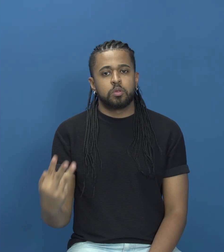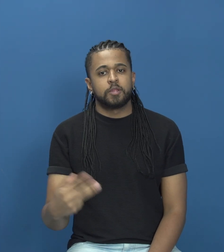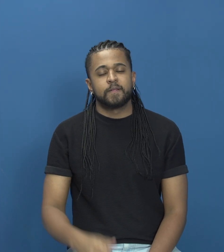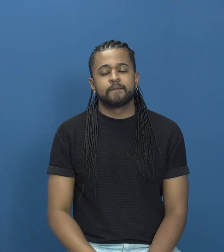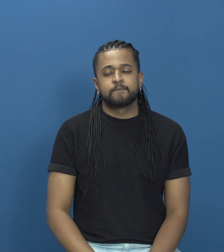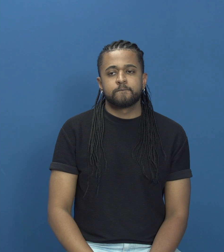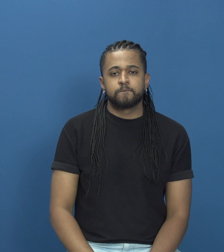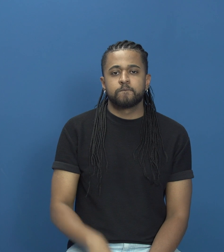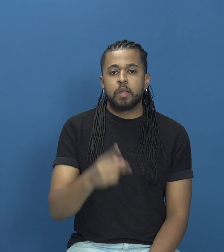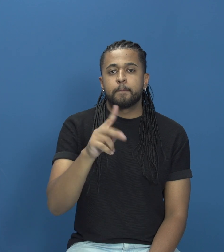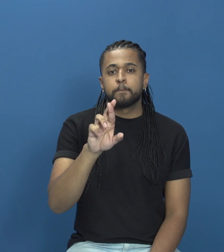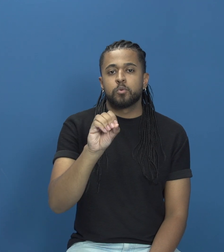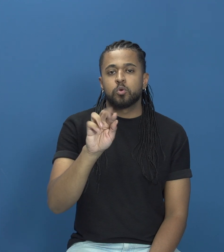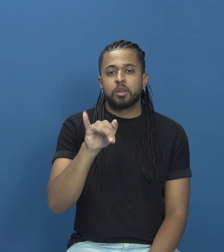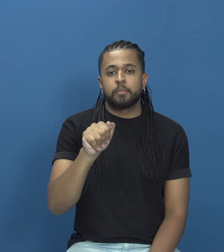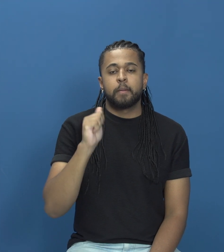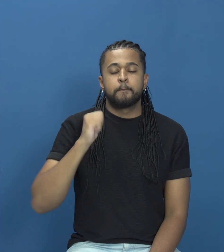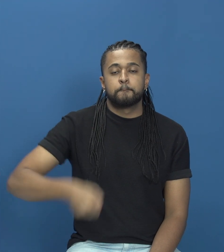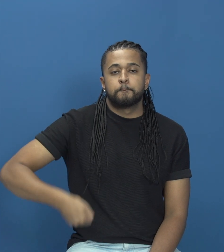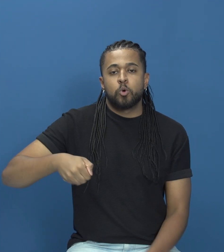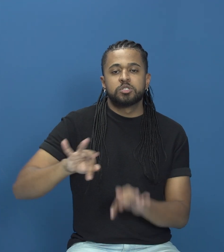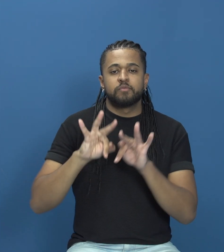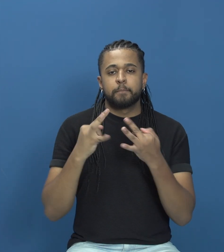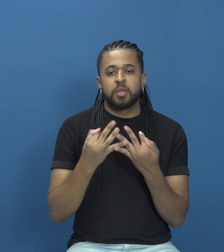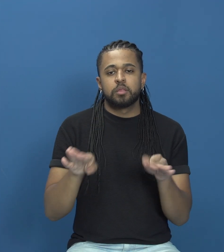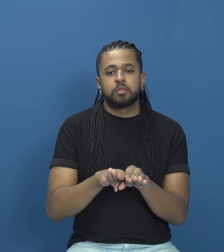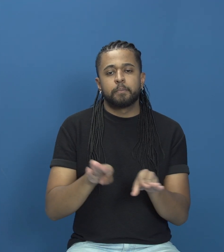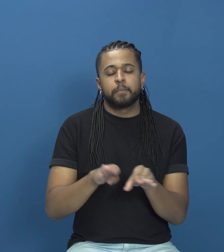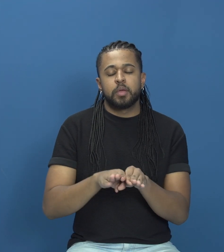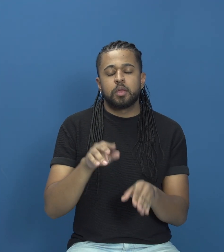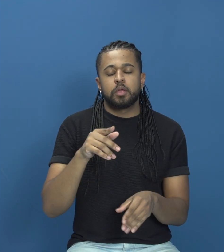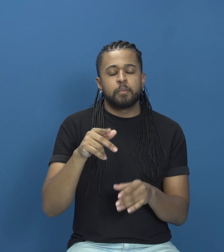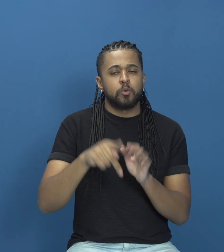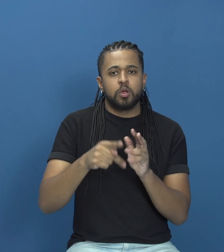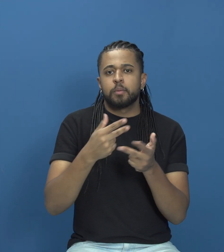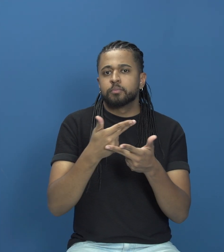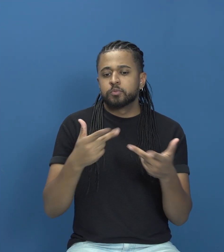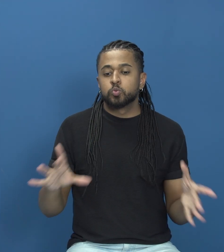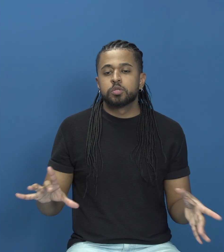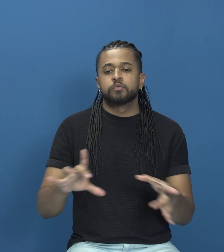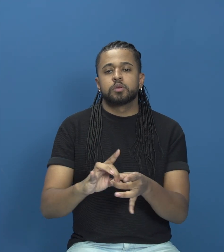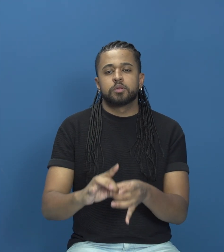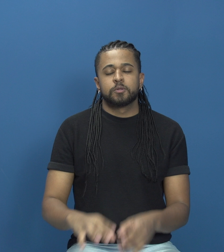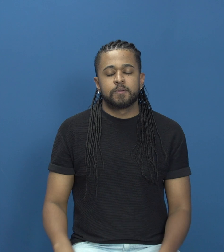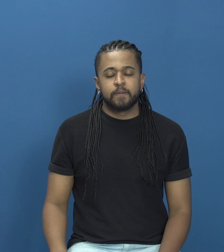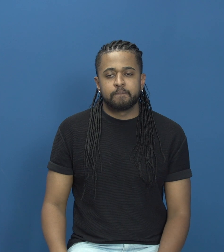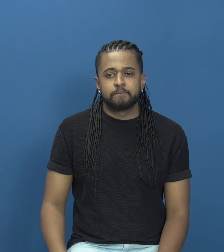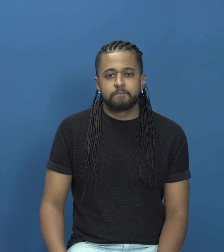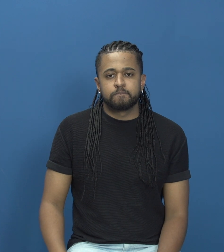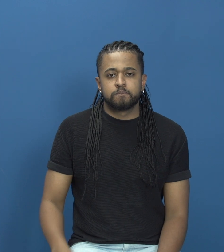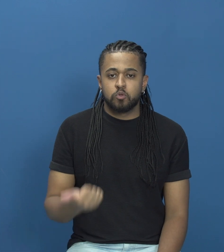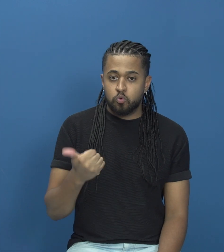11.8.4.1.2.3. Programa Bolsa Família e os programas remanescentes nele unificados.